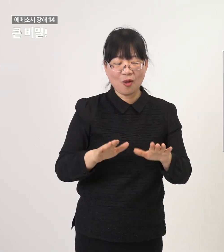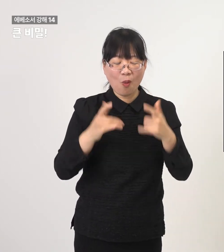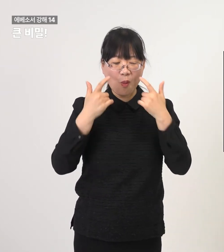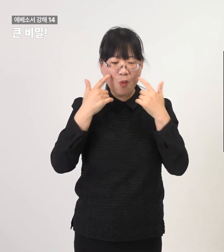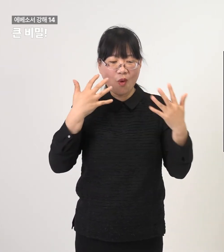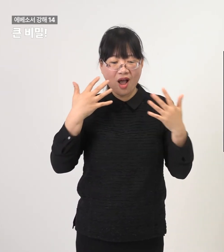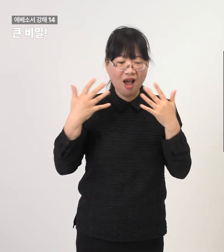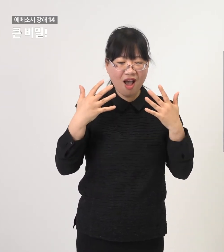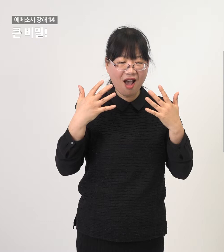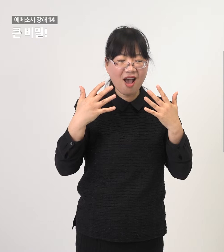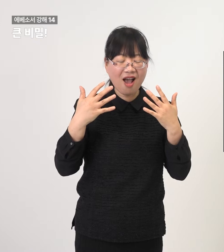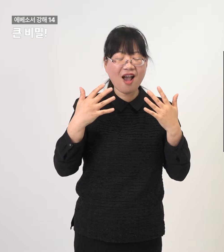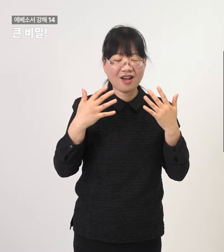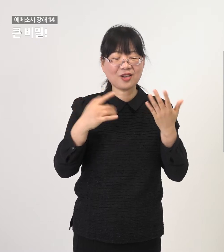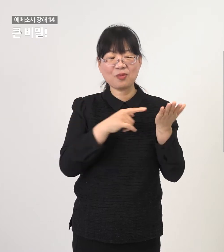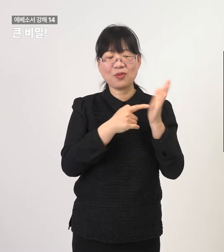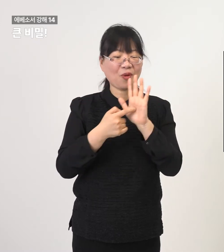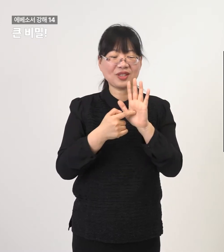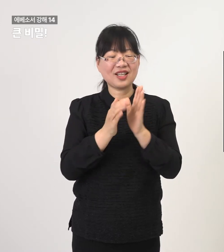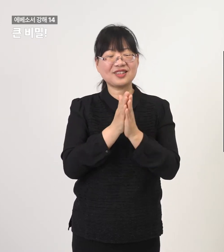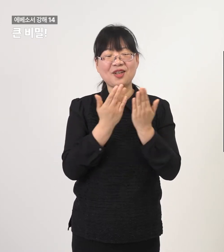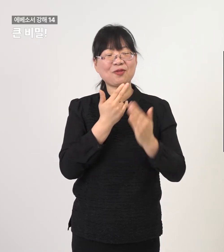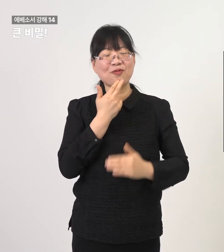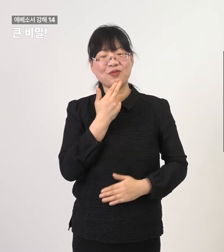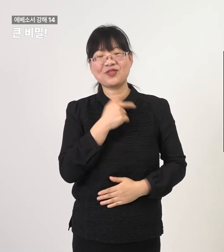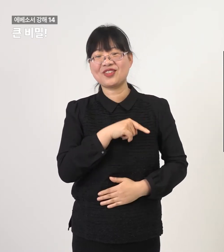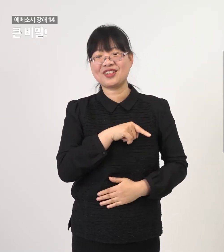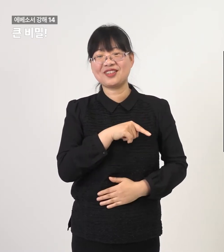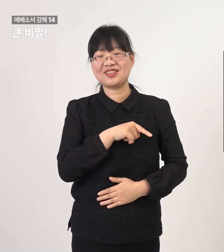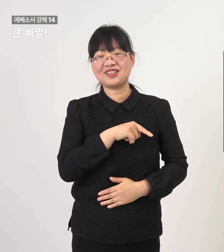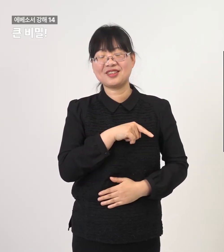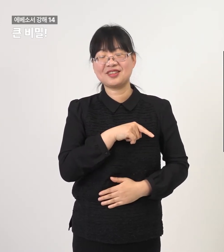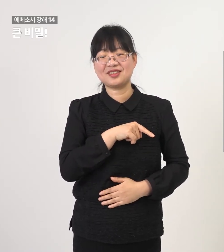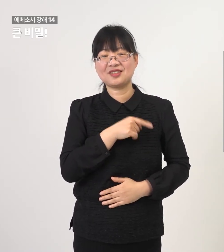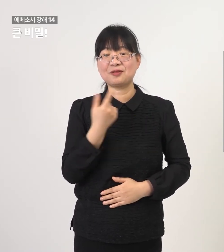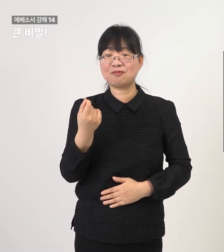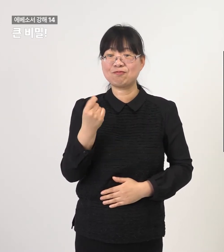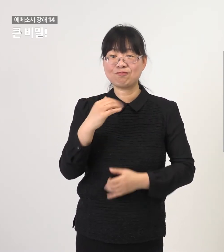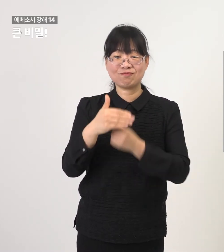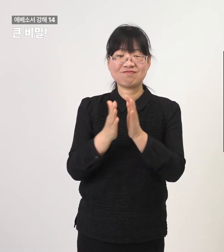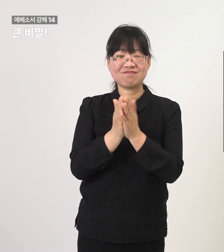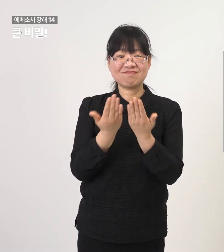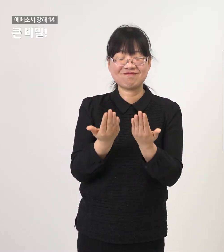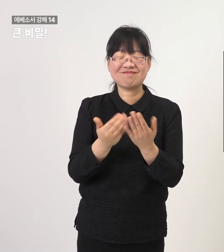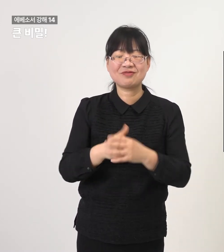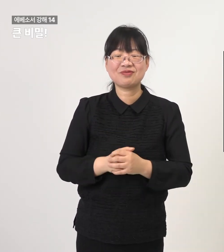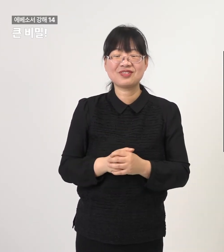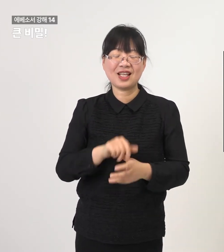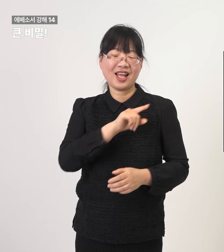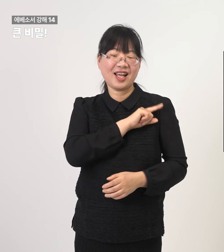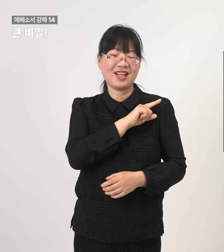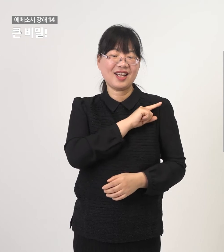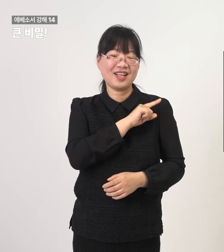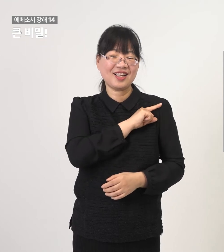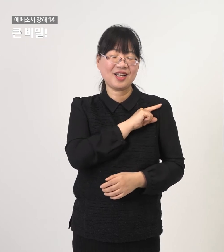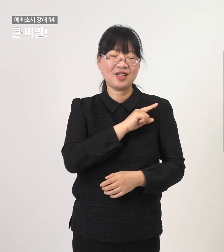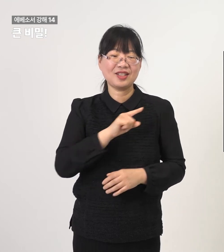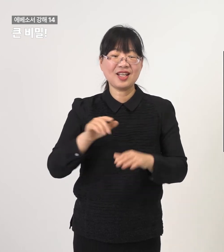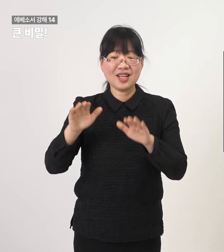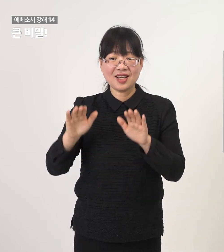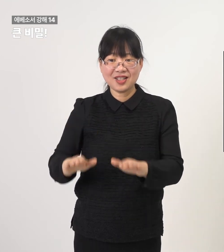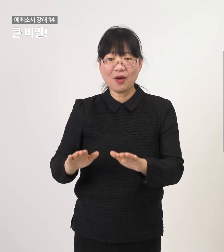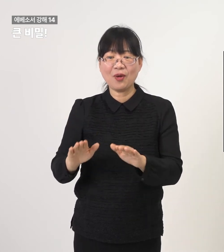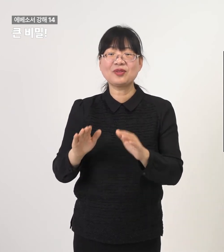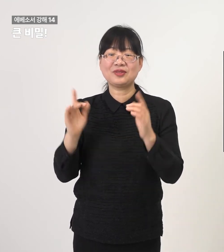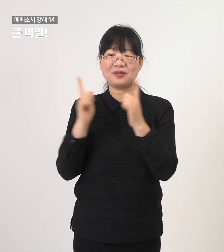살려서 소개한 책이 없어요. 그런 거예요. 성경은 가장 현실적인